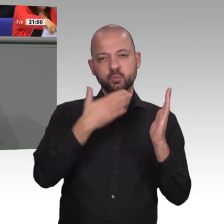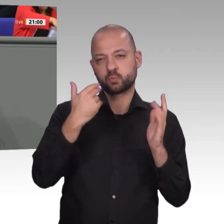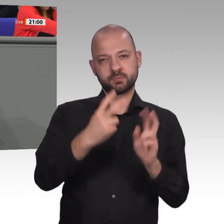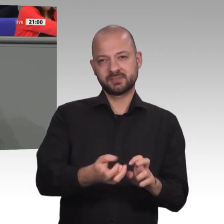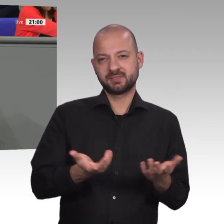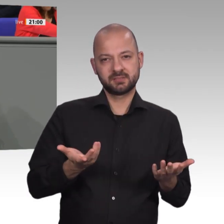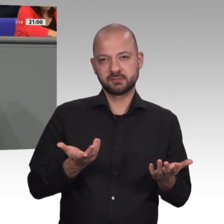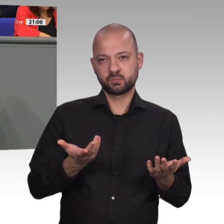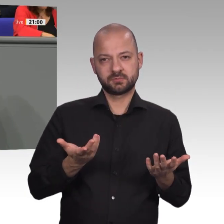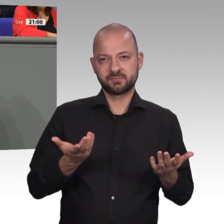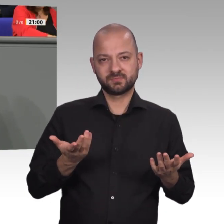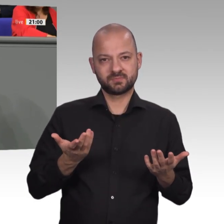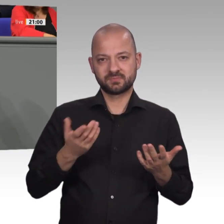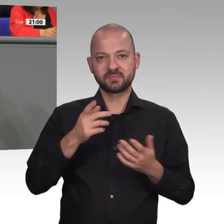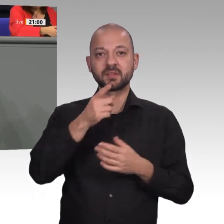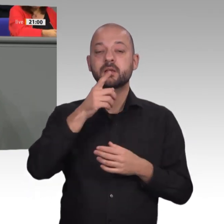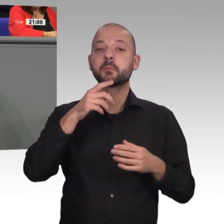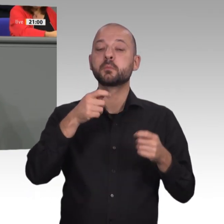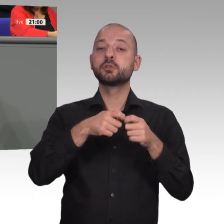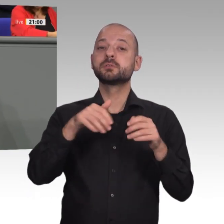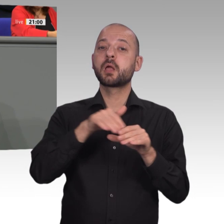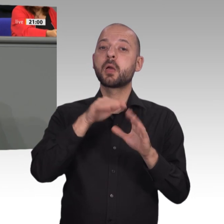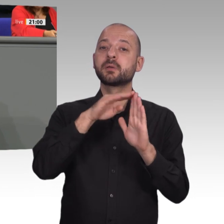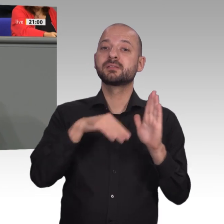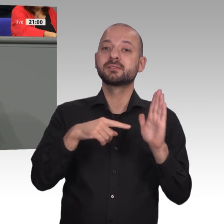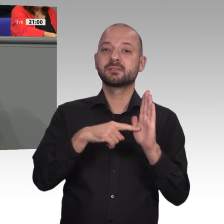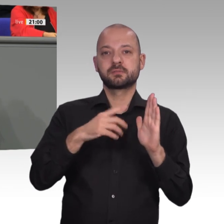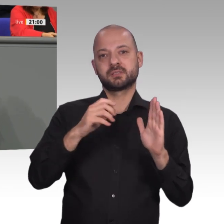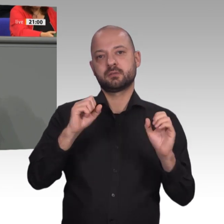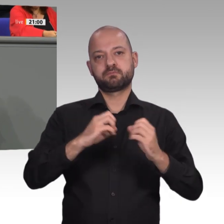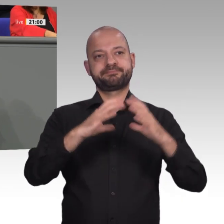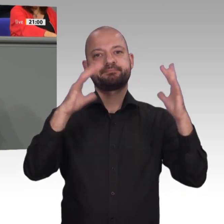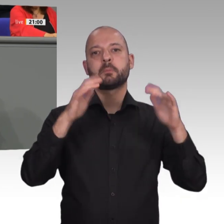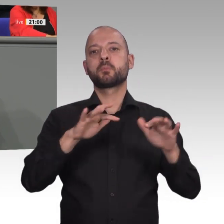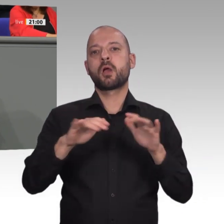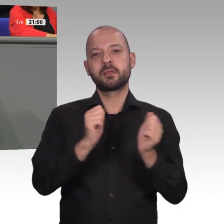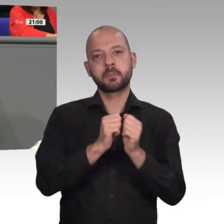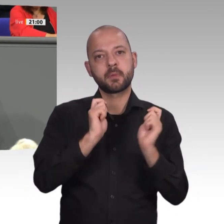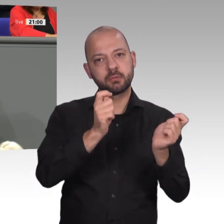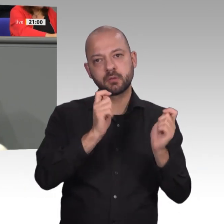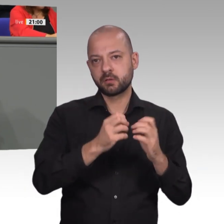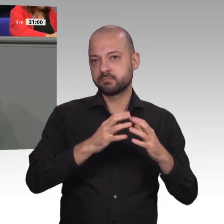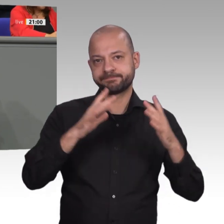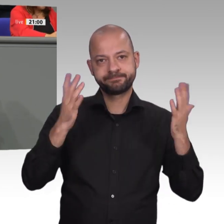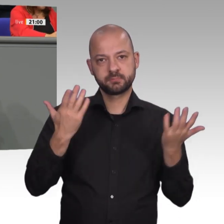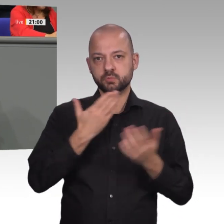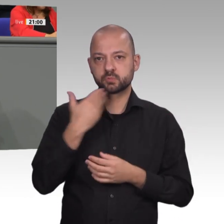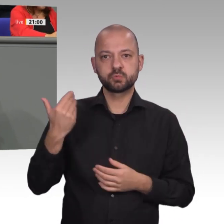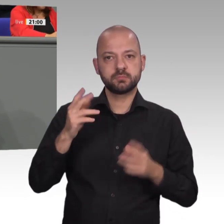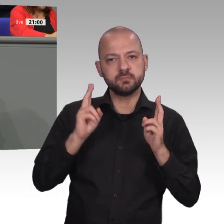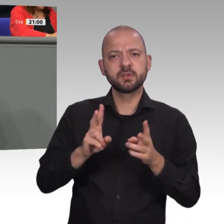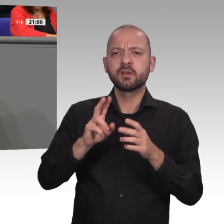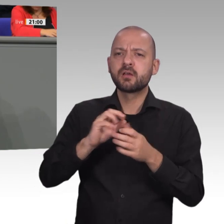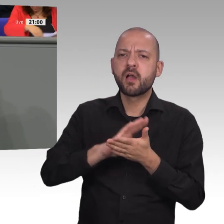Leider haben sie auch im Bereich der Teillage im Arbeitsleben zu kurz geworfen. Seit 2015 kritisiert der Fachausschuss der